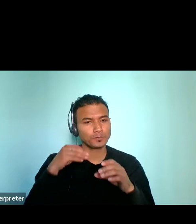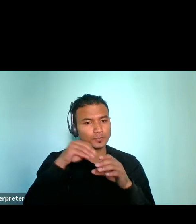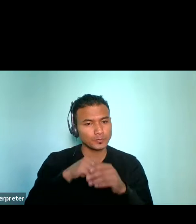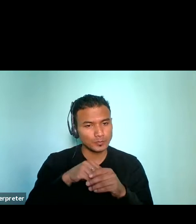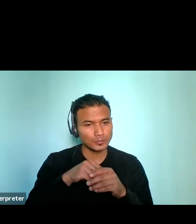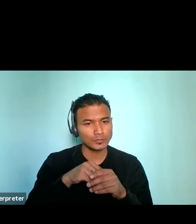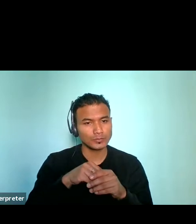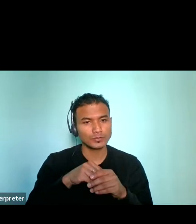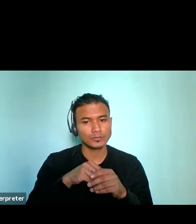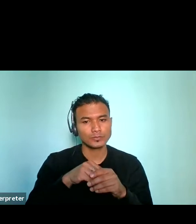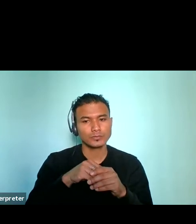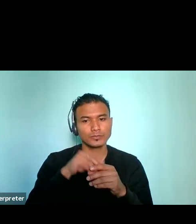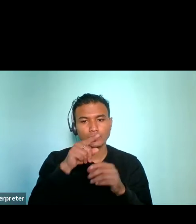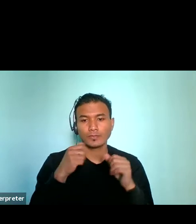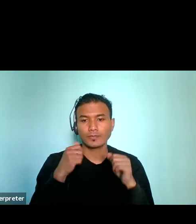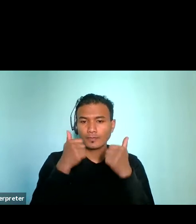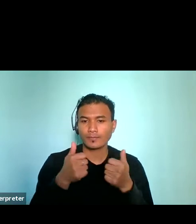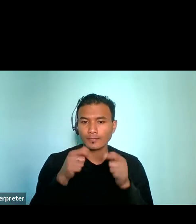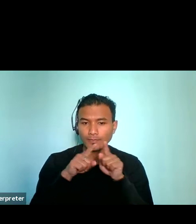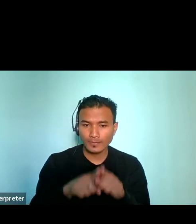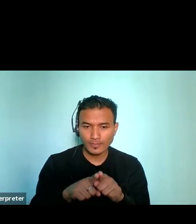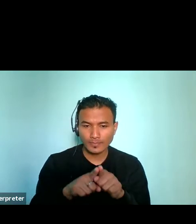pelatihan terhadap perempuan dan pemuda.